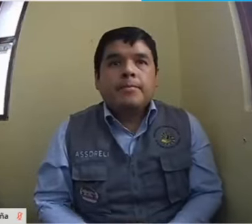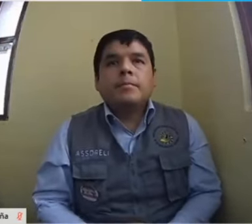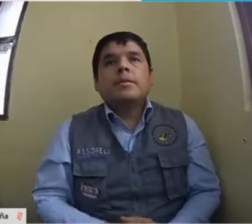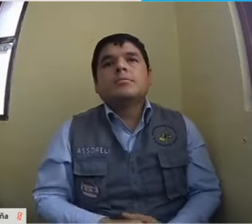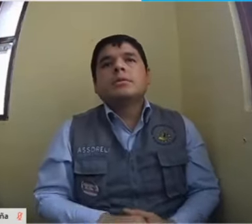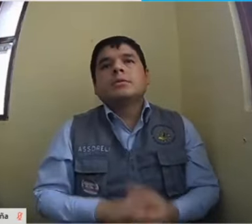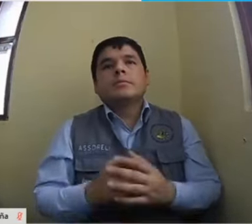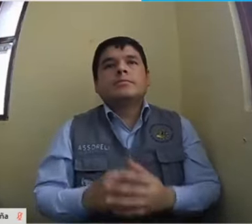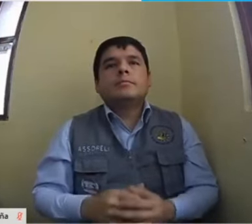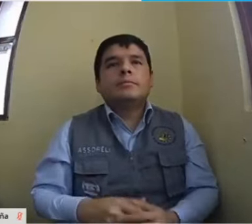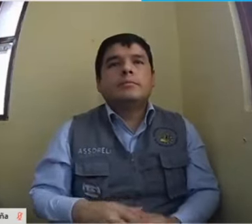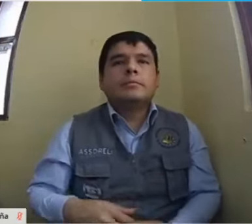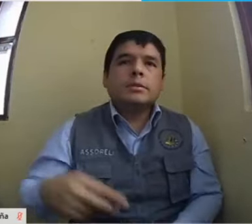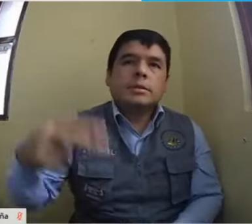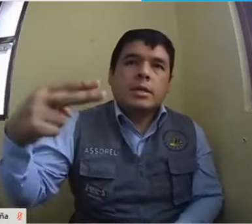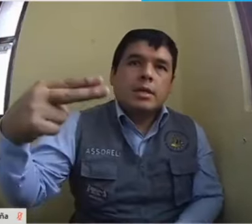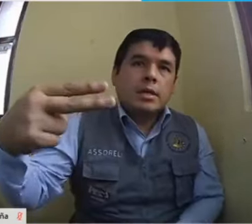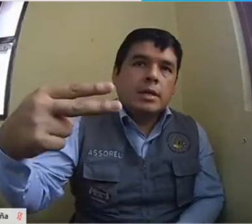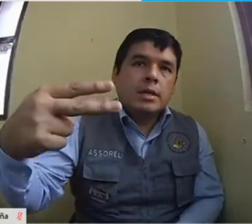mano, por el lado de las venas. Esa es hermana.